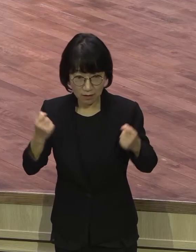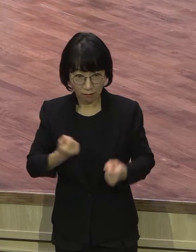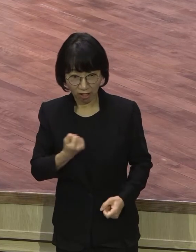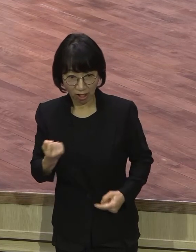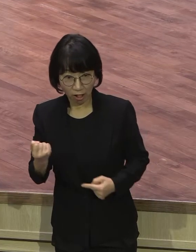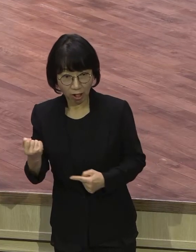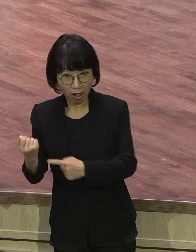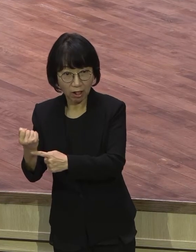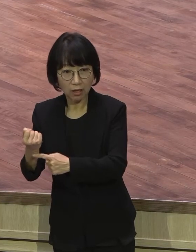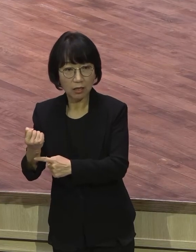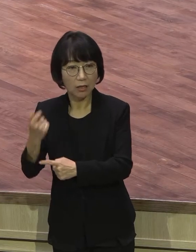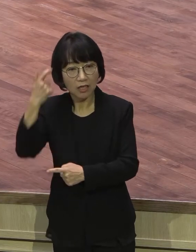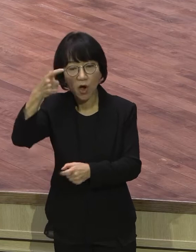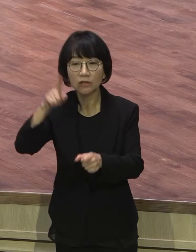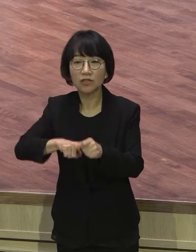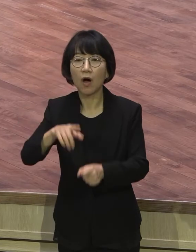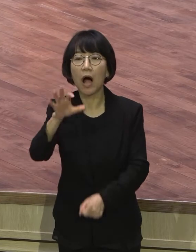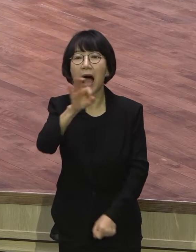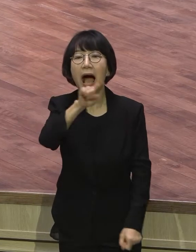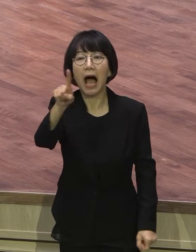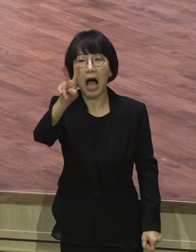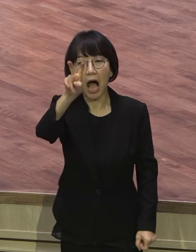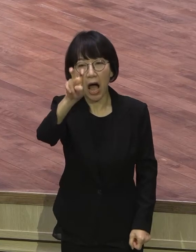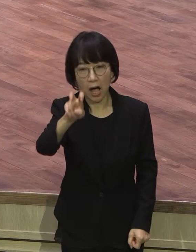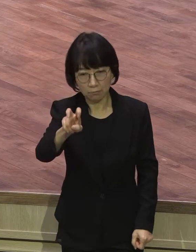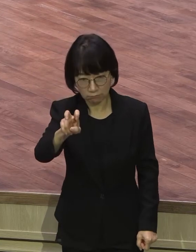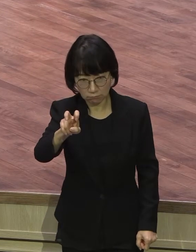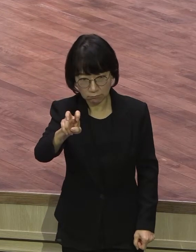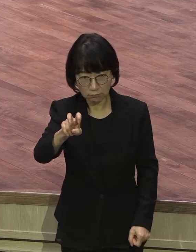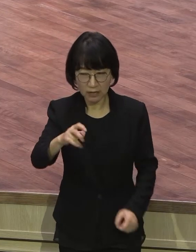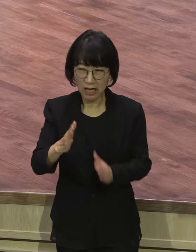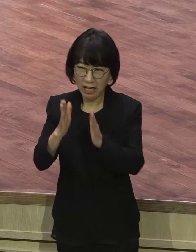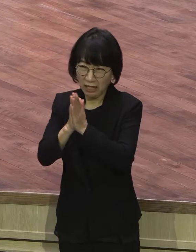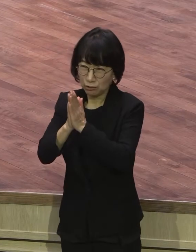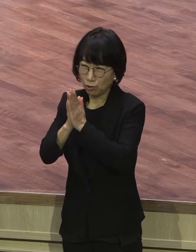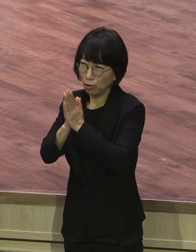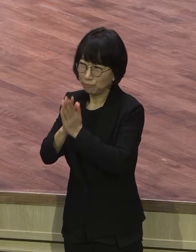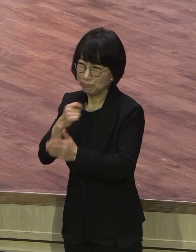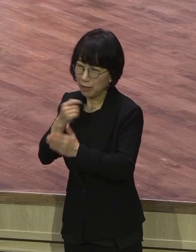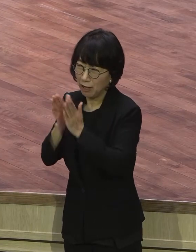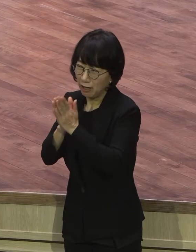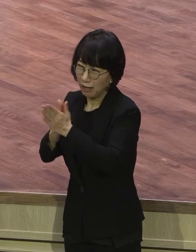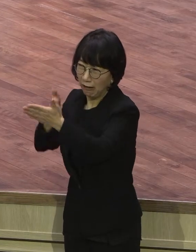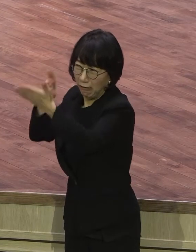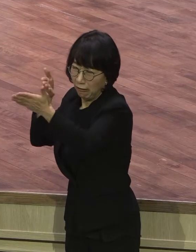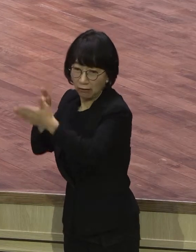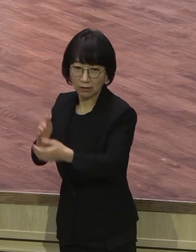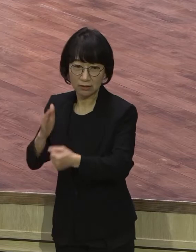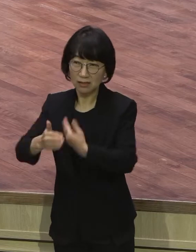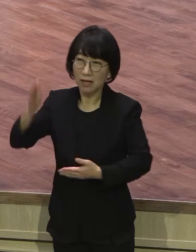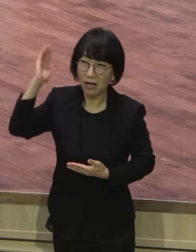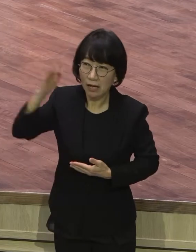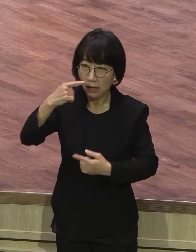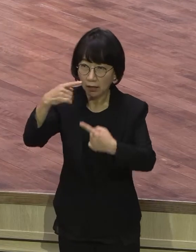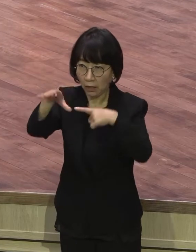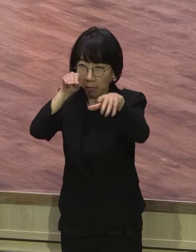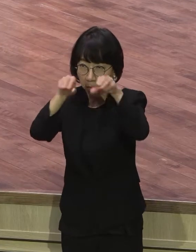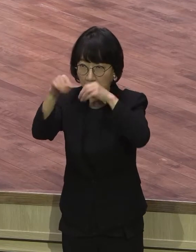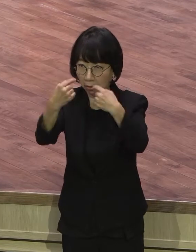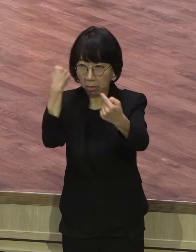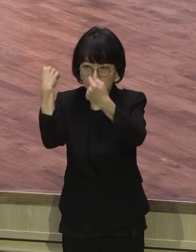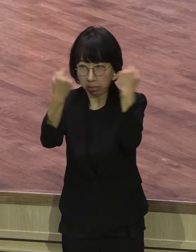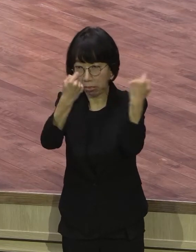암덩어리. 영적 암덩어리가 돼요. 그래 되면 뭐요? 기도도 안 됩니다. 말씀을 해도 안 됩니다. 모든